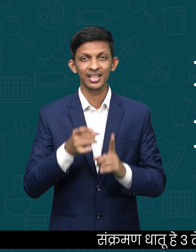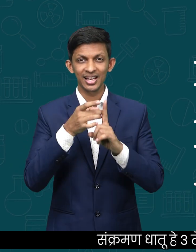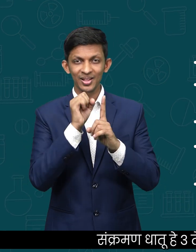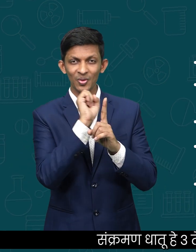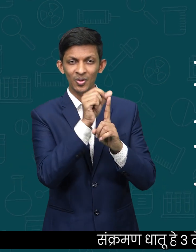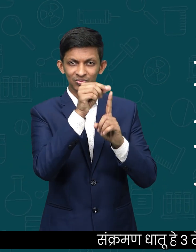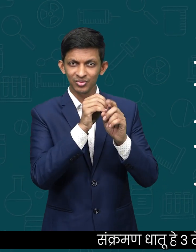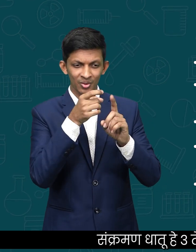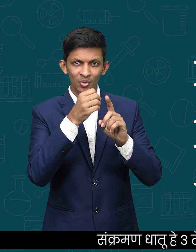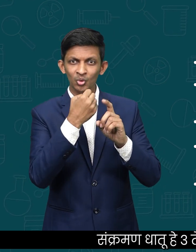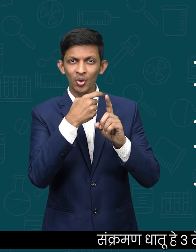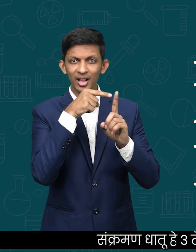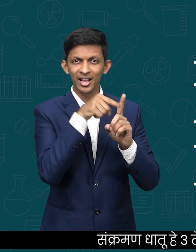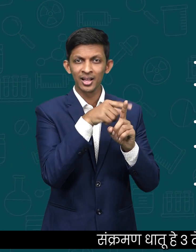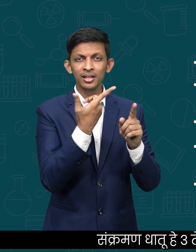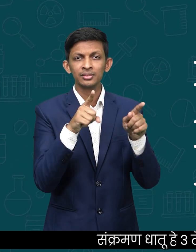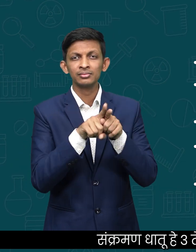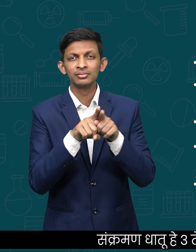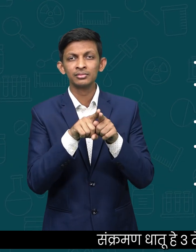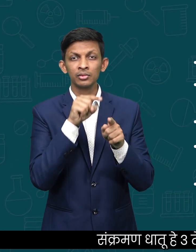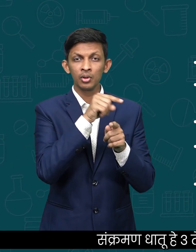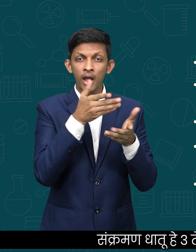संक्रमण धातू हे 3 ते 12 गटांमध्ये उपस्थित असतात.